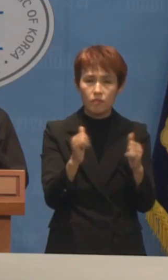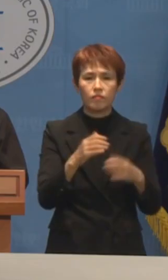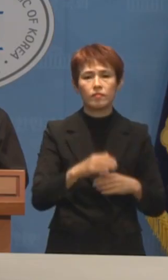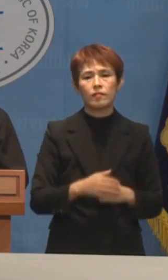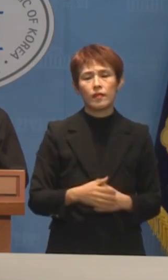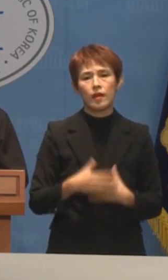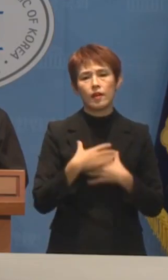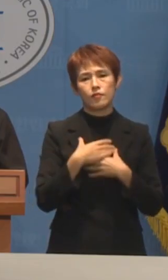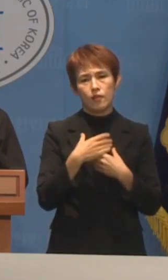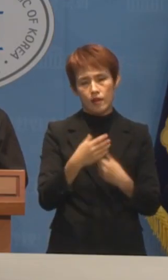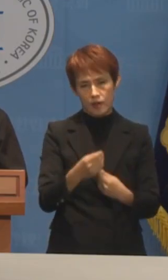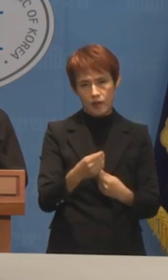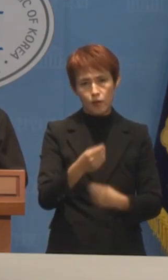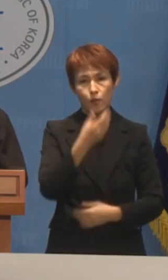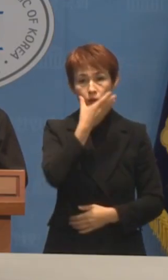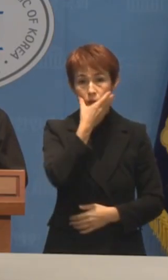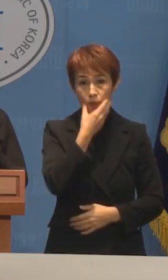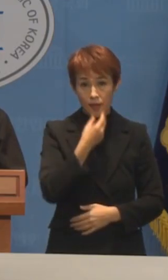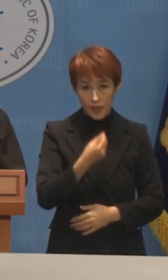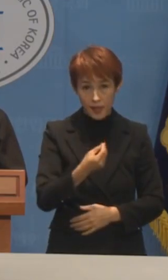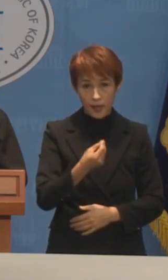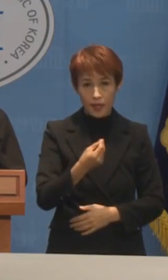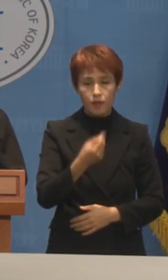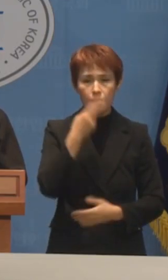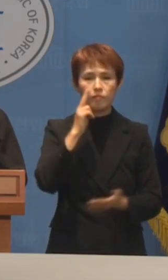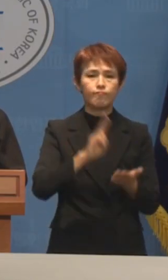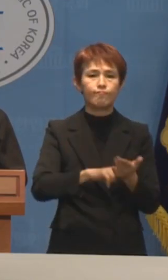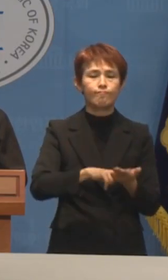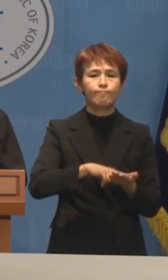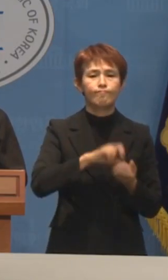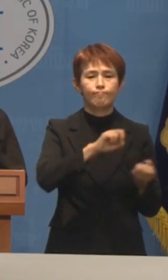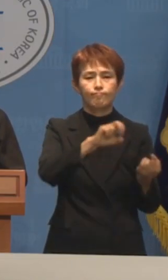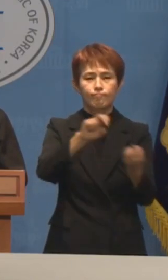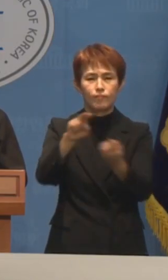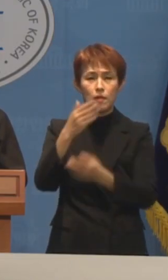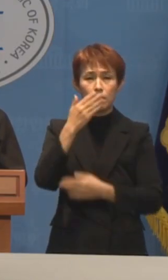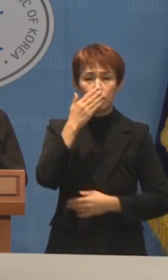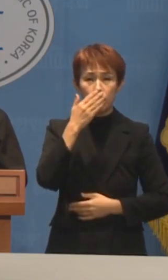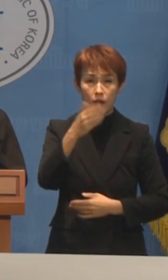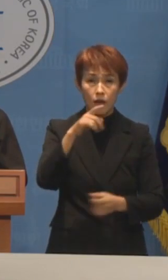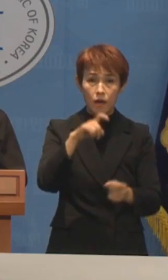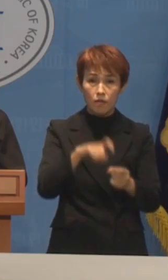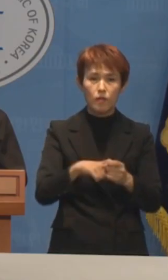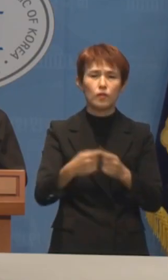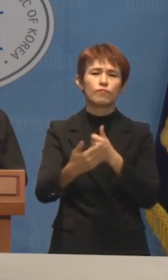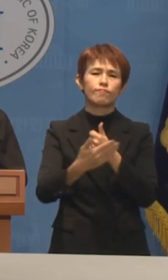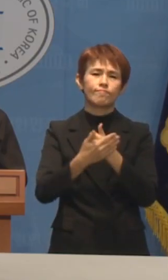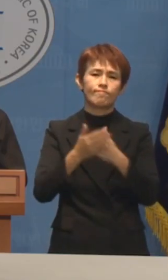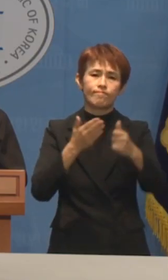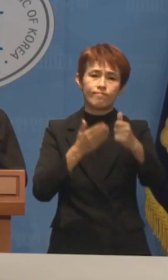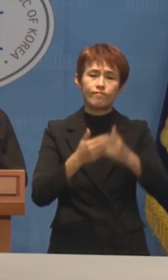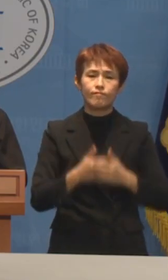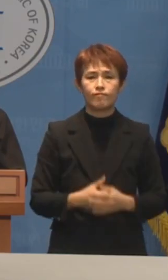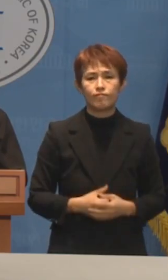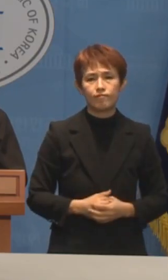안전하게 그리고 행복하게 우편 공공 업무를 수행할 수 있도록 도와주시기 바랍니다.